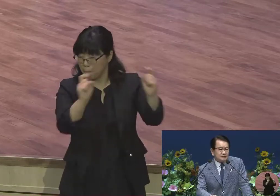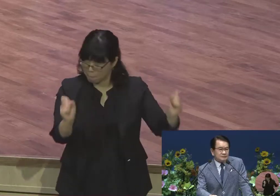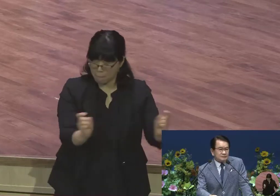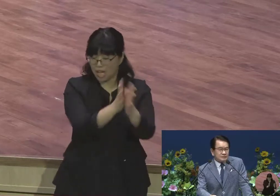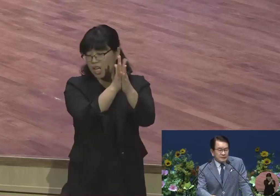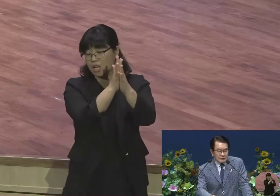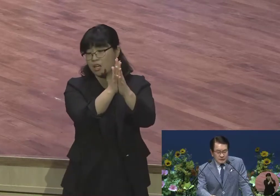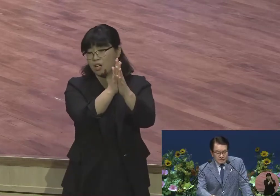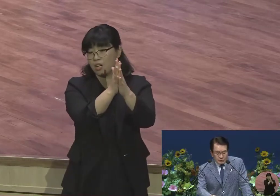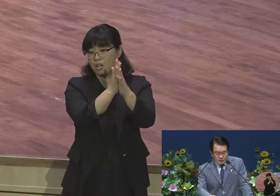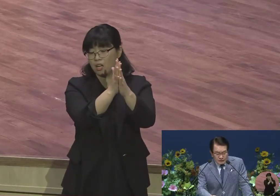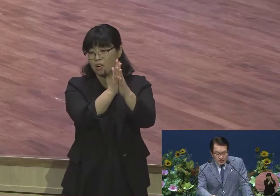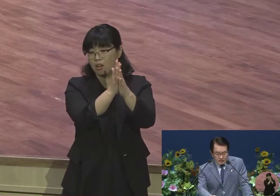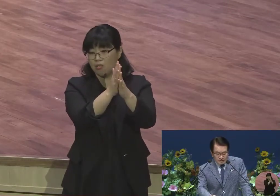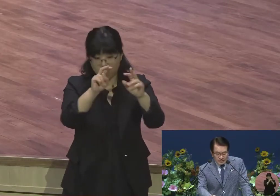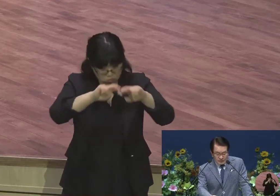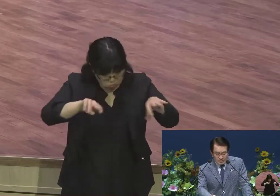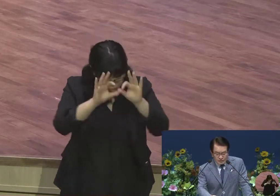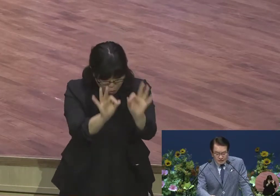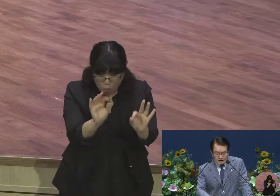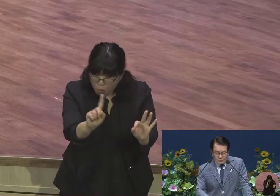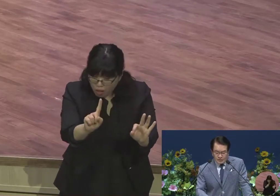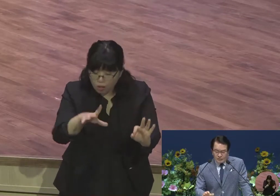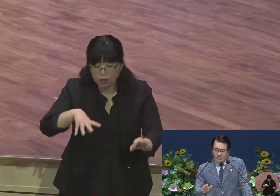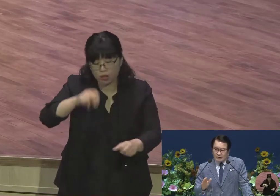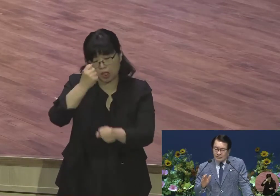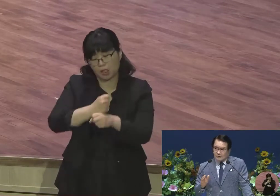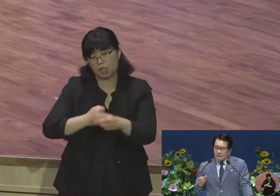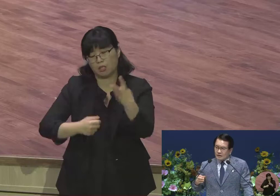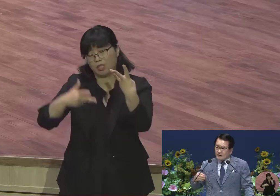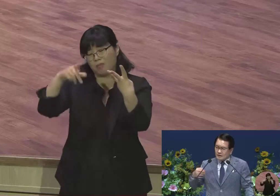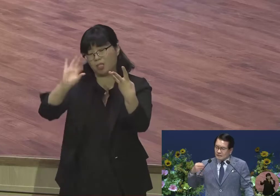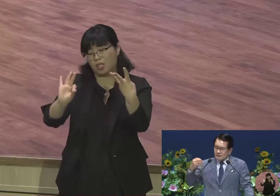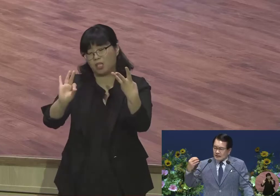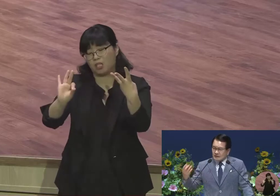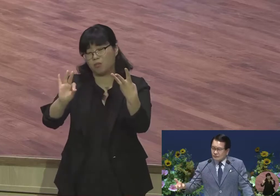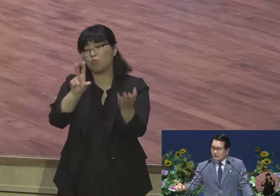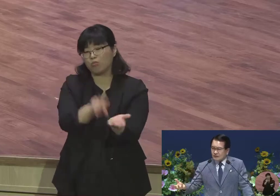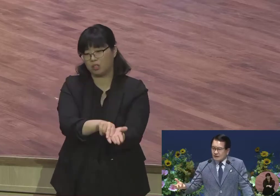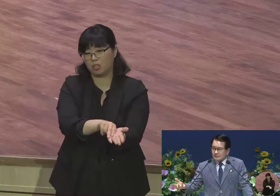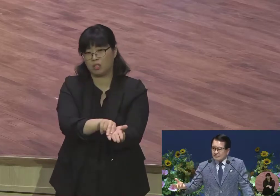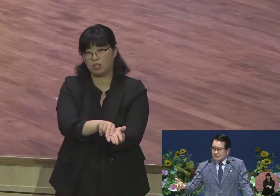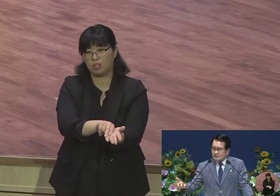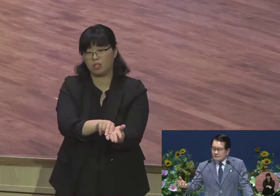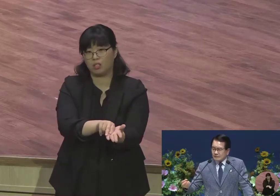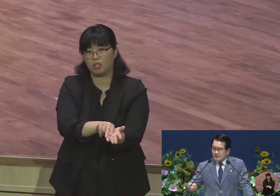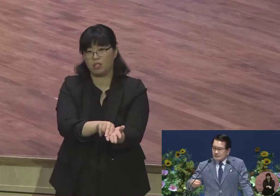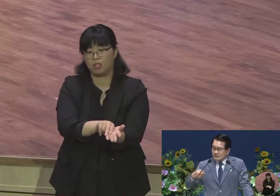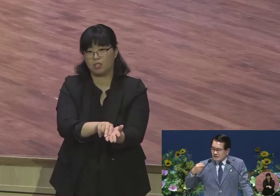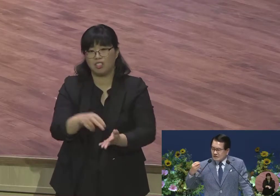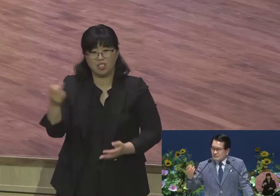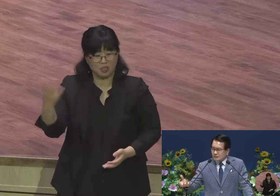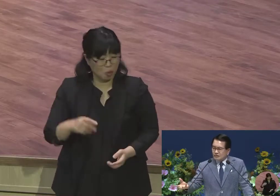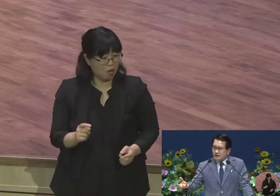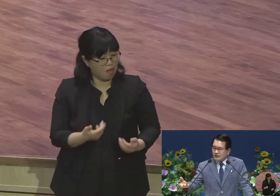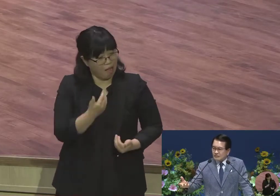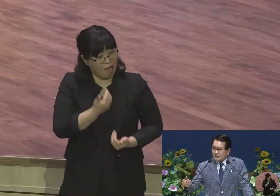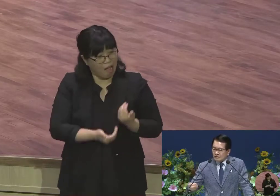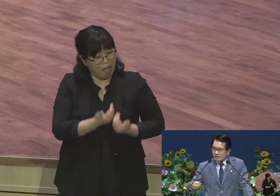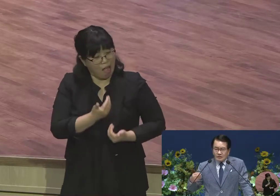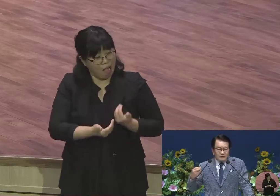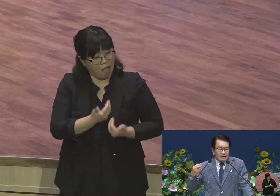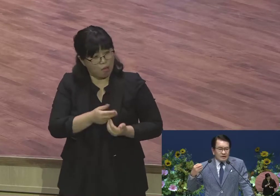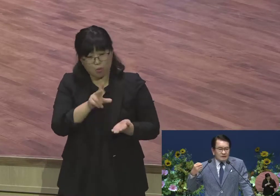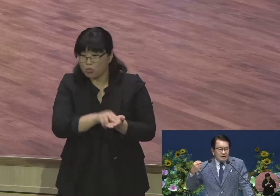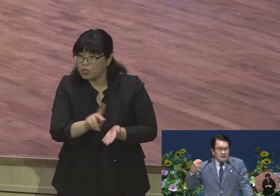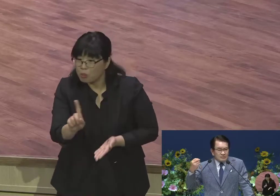3장이에요. 또 나오는 대화 소재가 뭐예요? 늘 뭐니까 자녀 문제 성진 문제